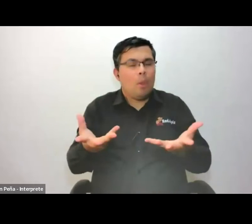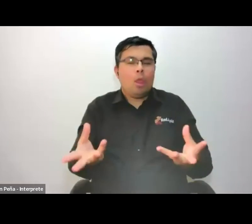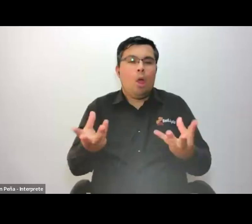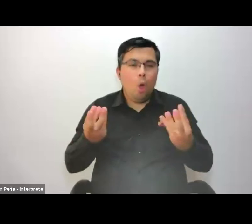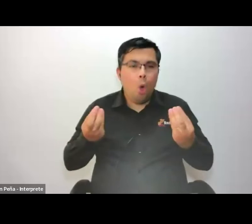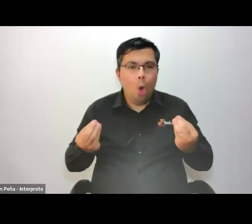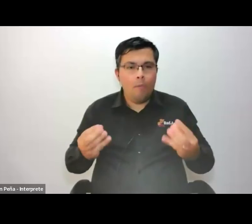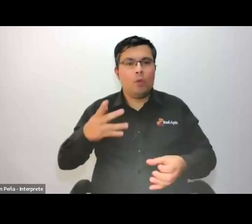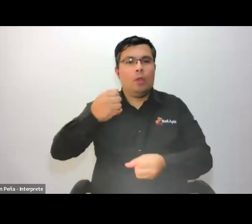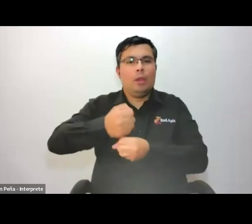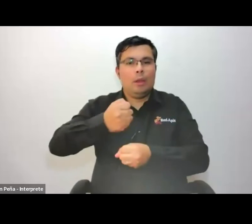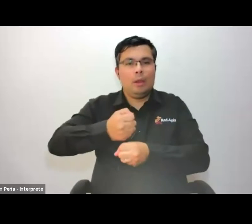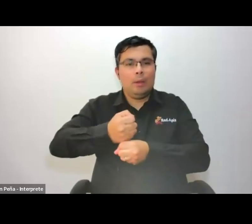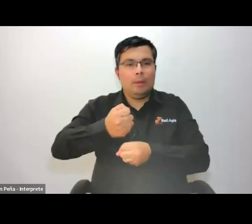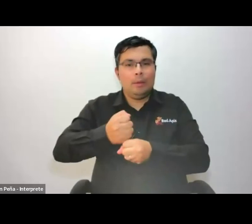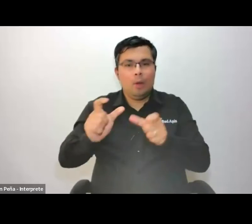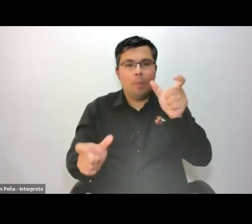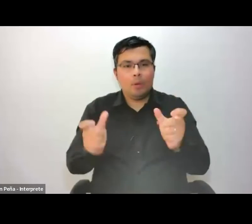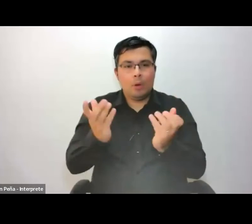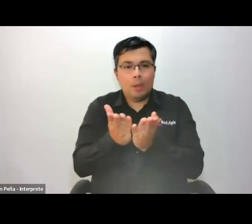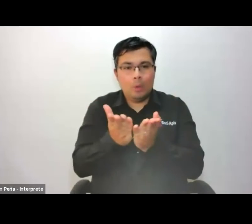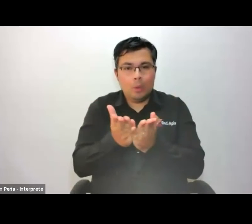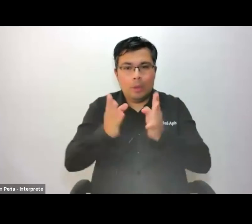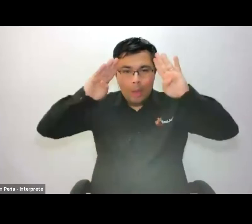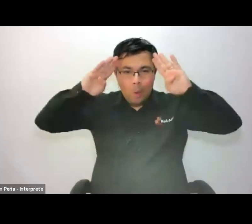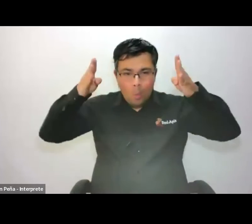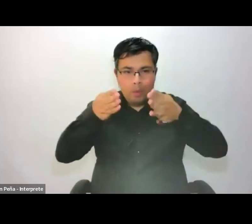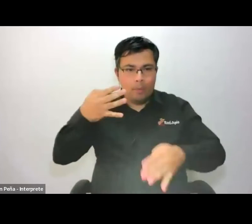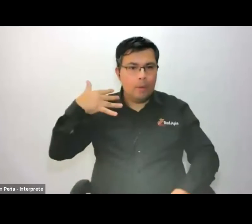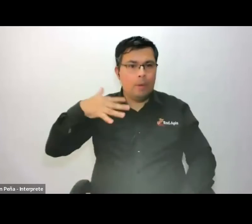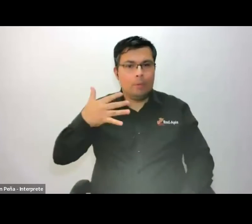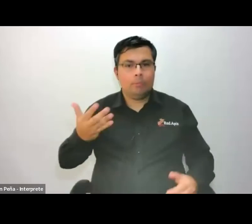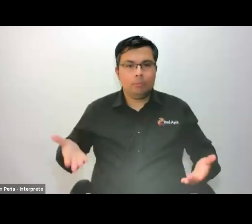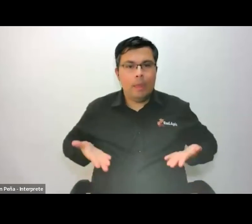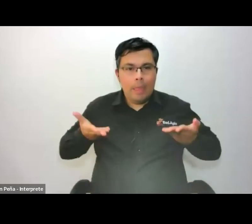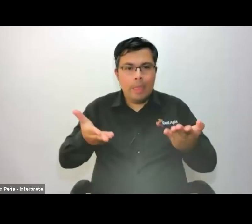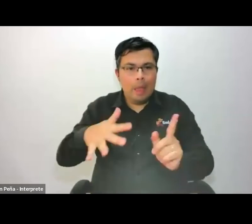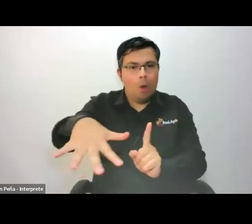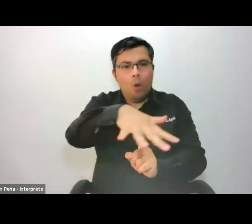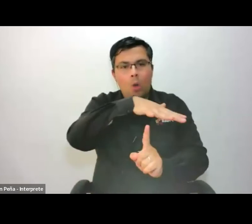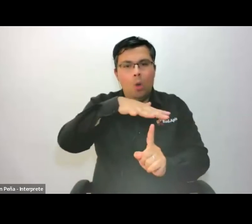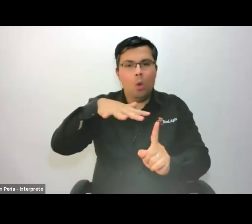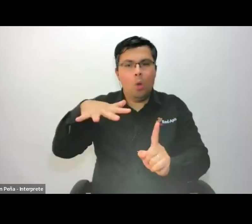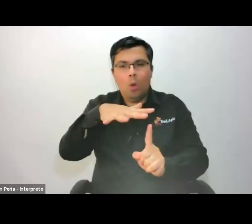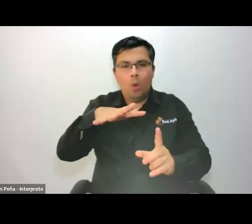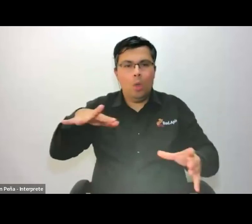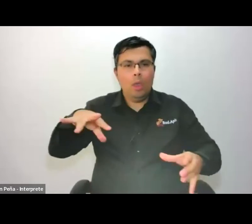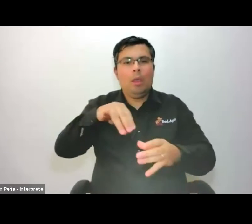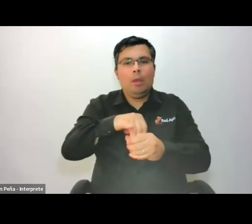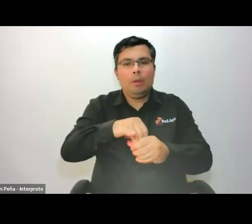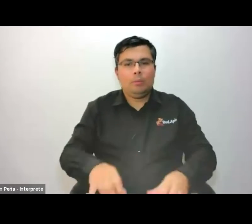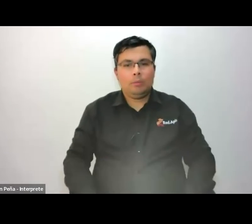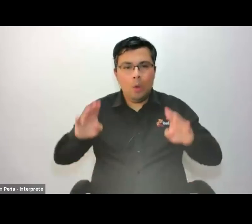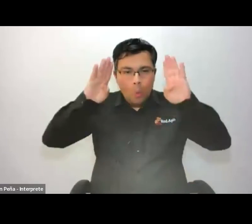el trabajo, ¿no?, con estudiantes autistas es fundamental, generando condiciones de inclusión, así como desde un enfoque interseccional